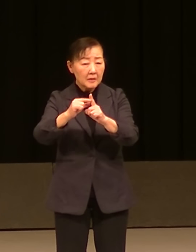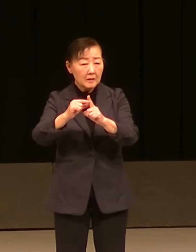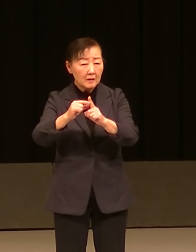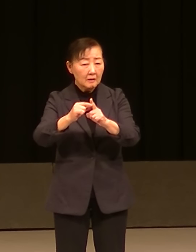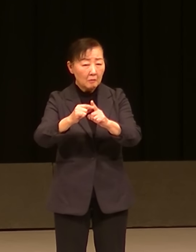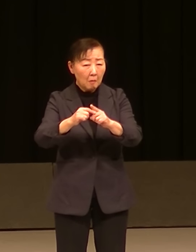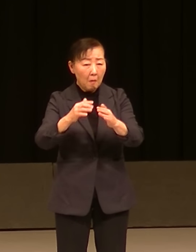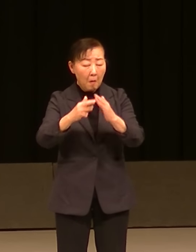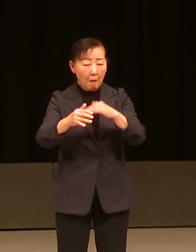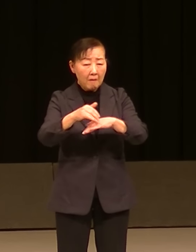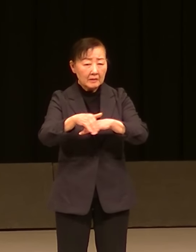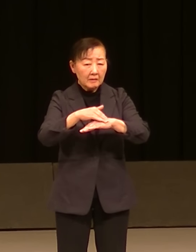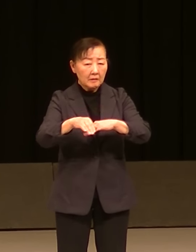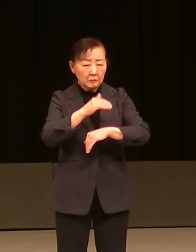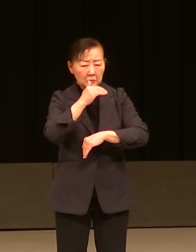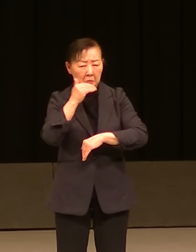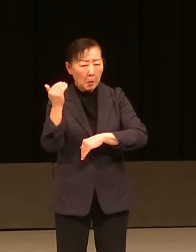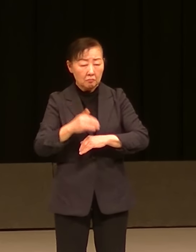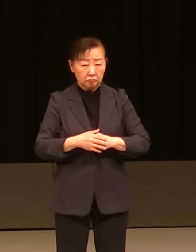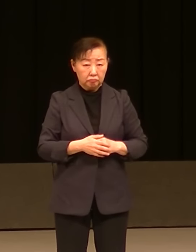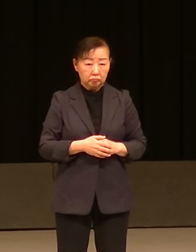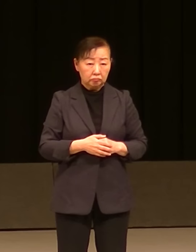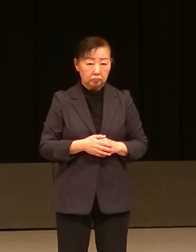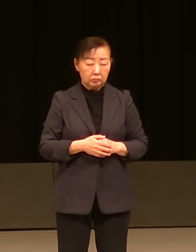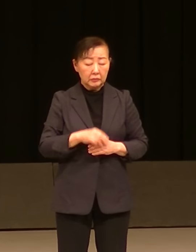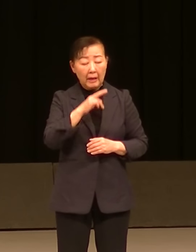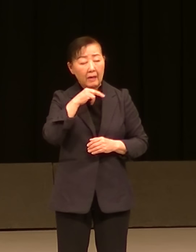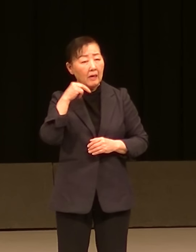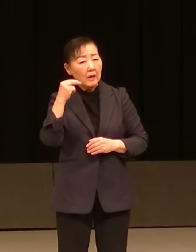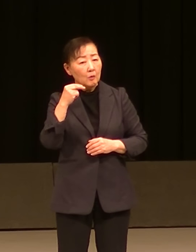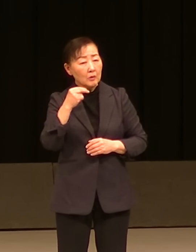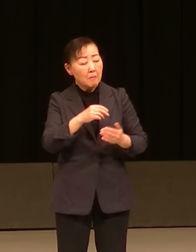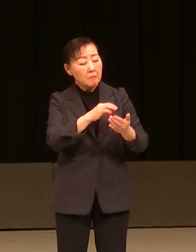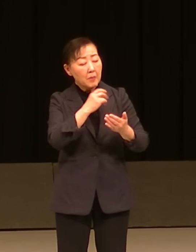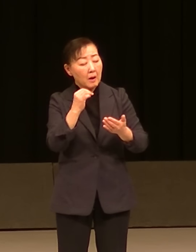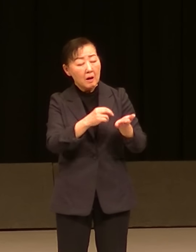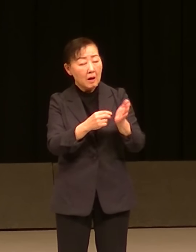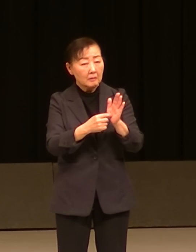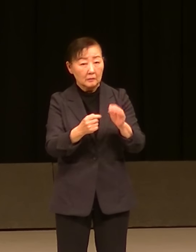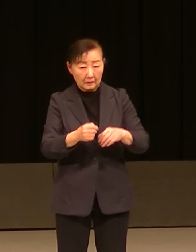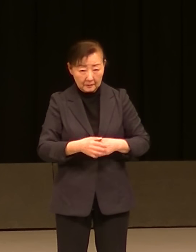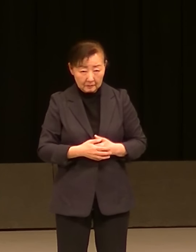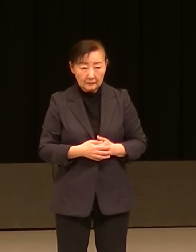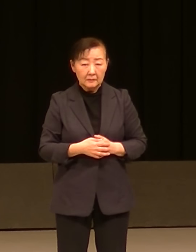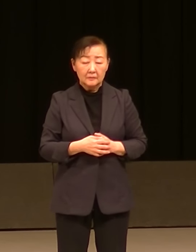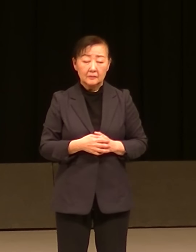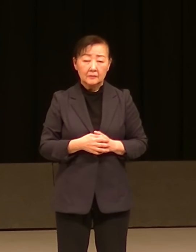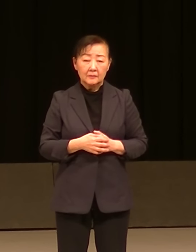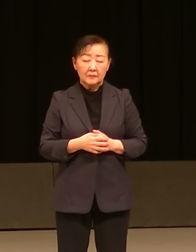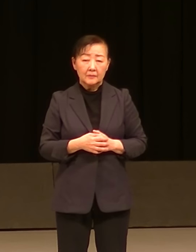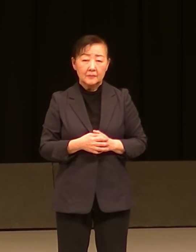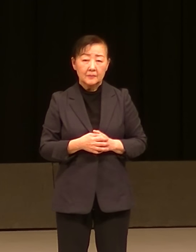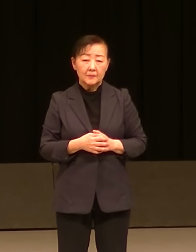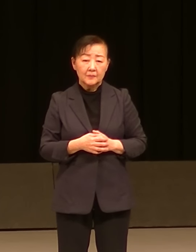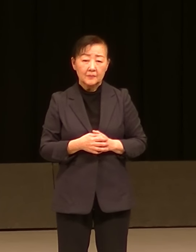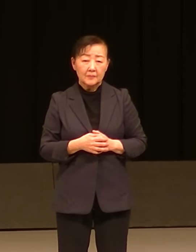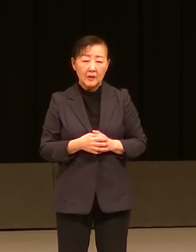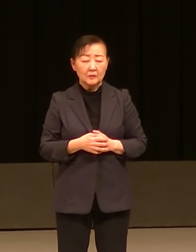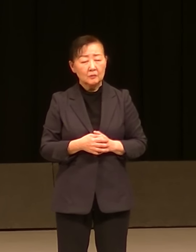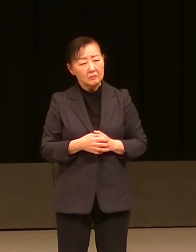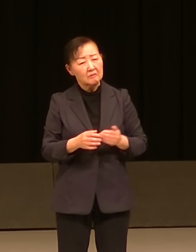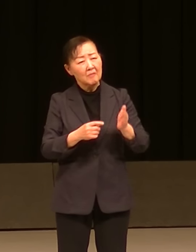略性はすごいという言い方が英語で、出て、います。そのまあ、という表現